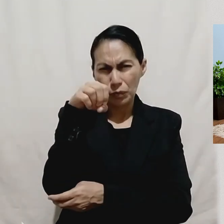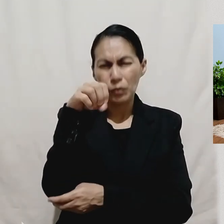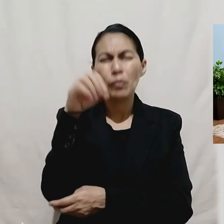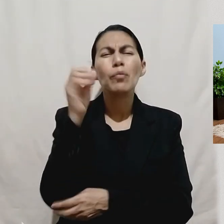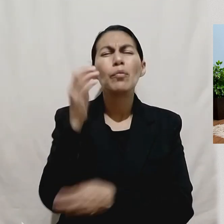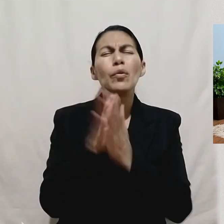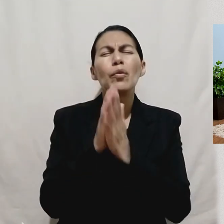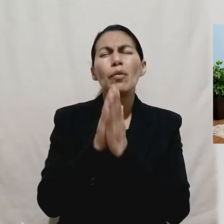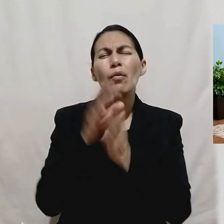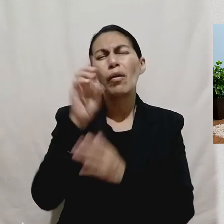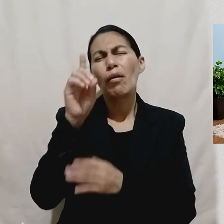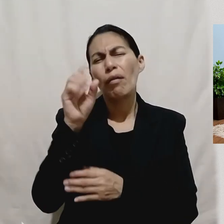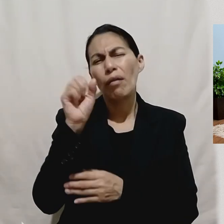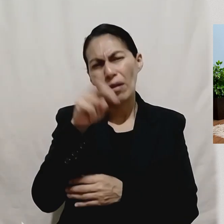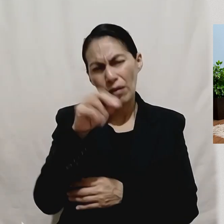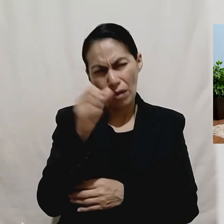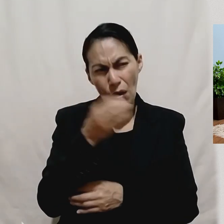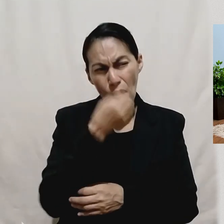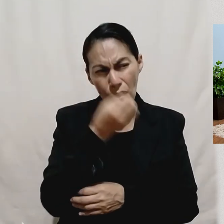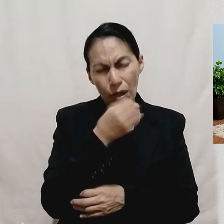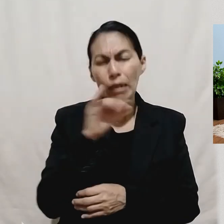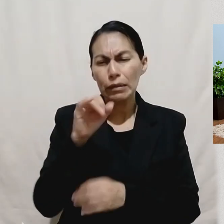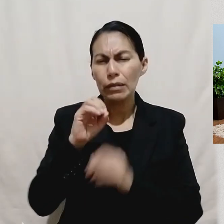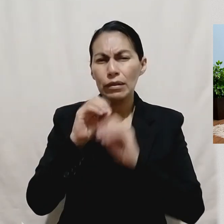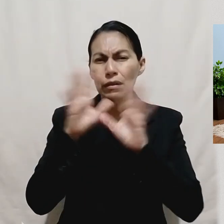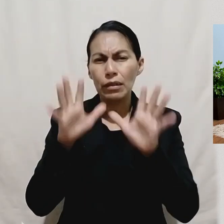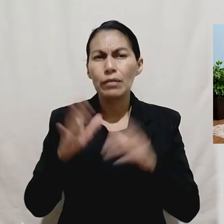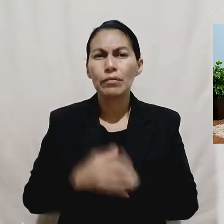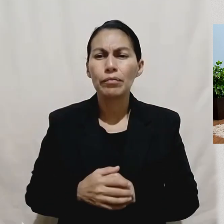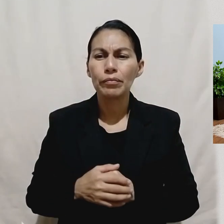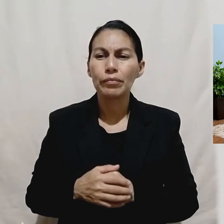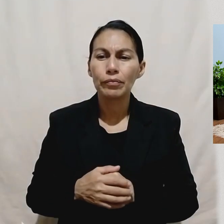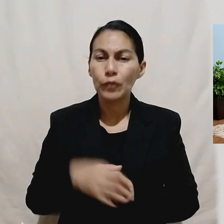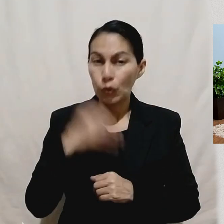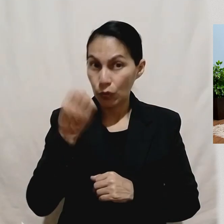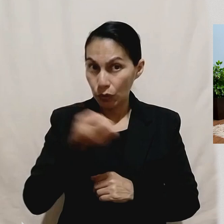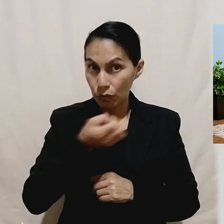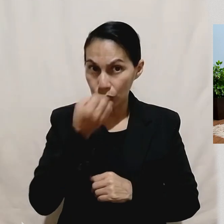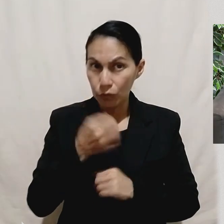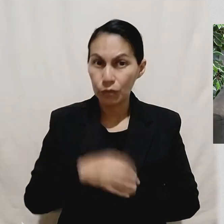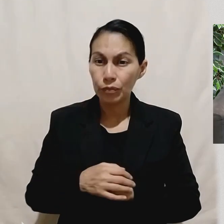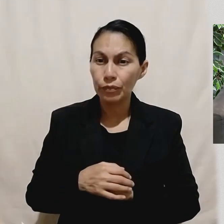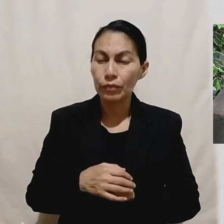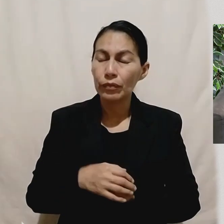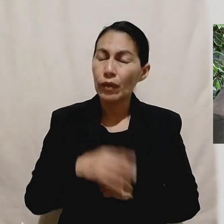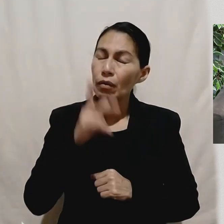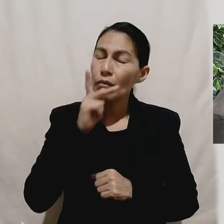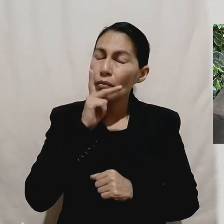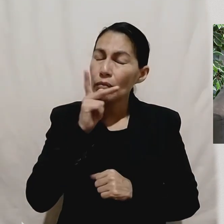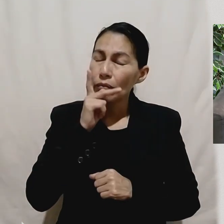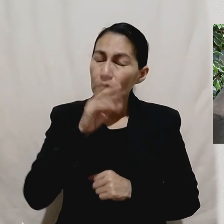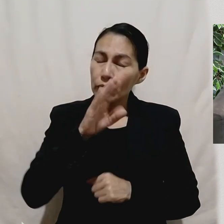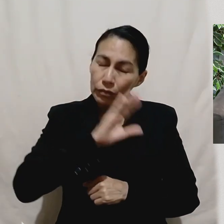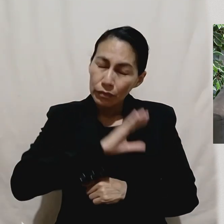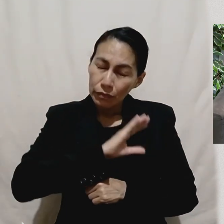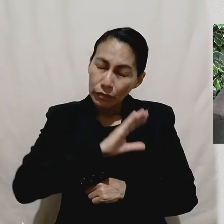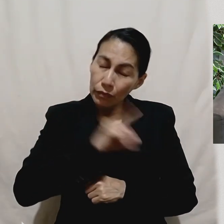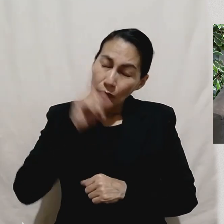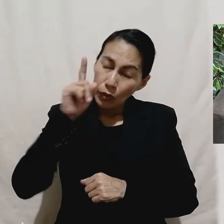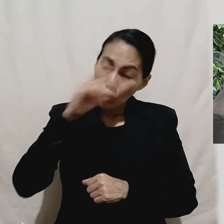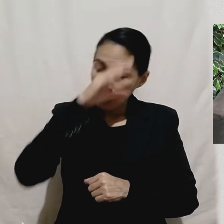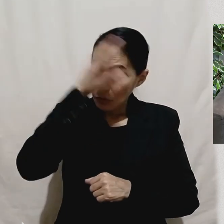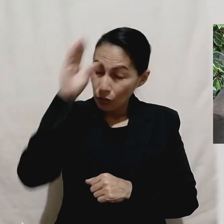voy a pedirle a Dana que tenga la bondad de dirigirnos en oración querido padre que estás en el cielo